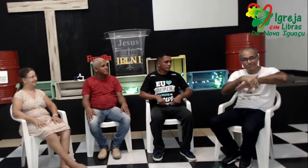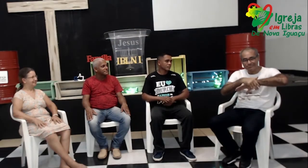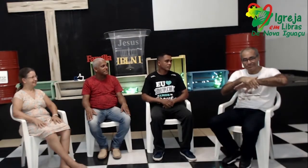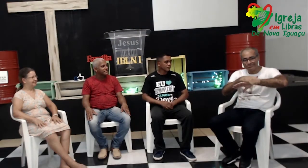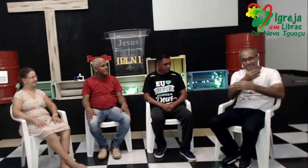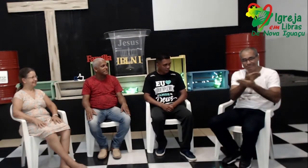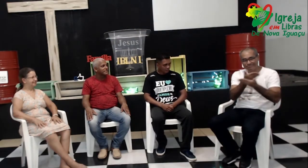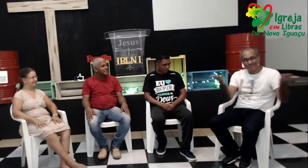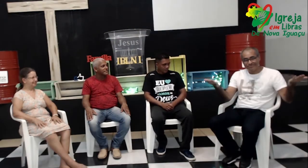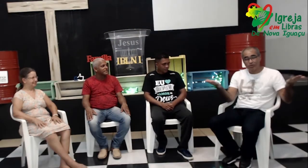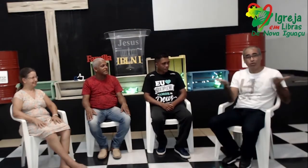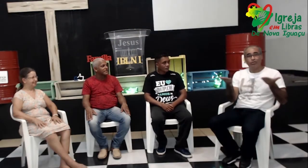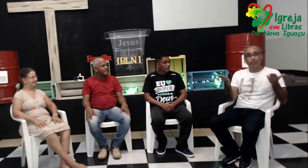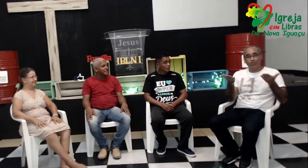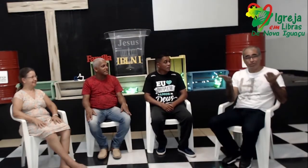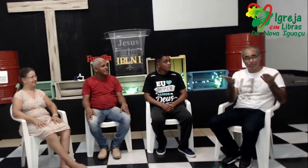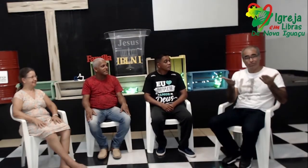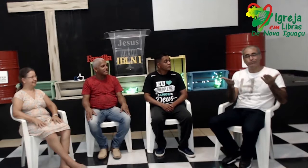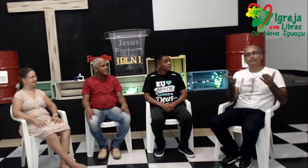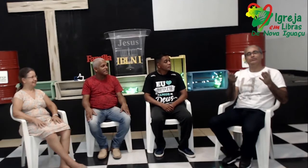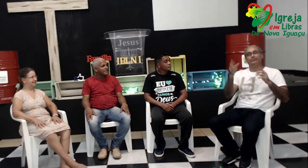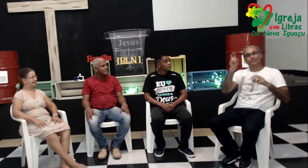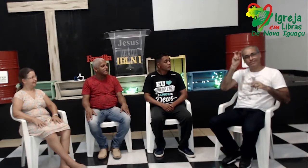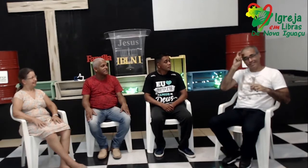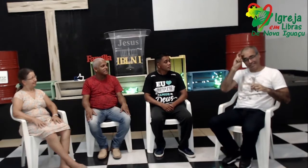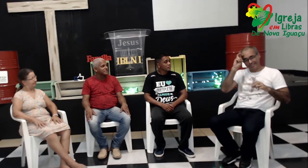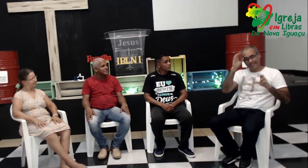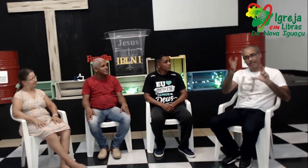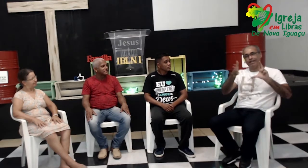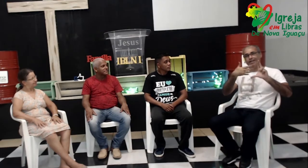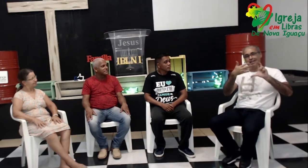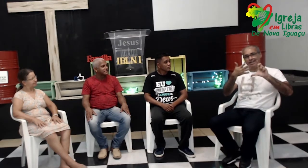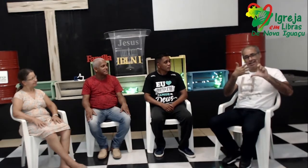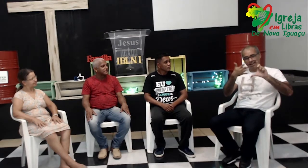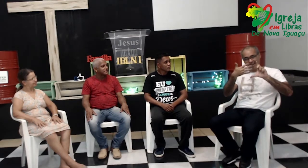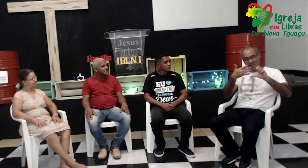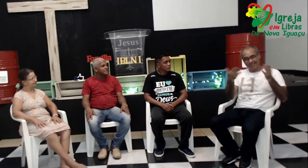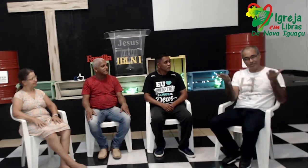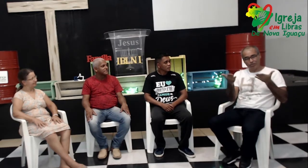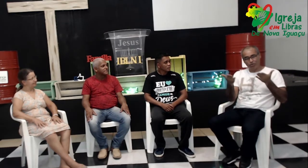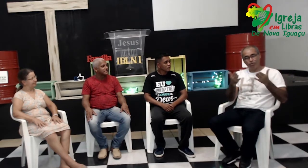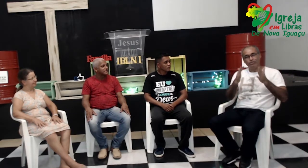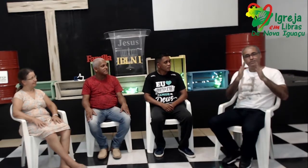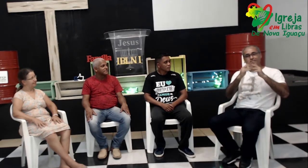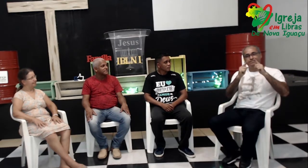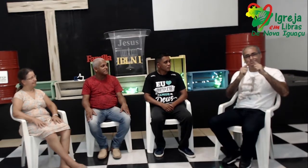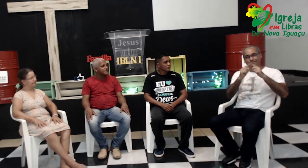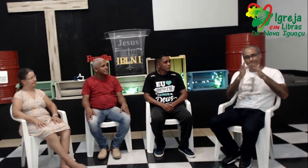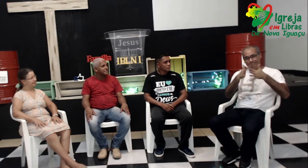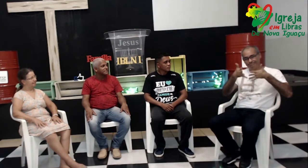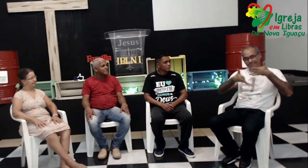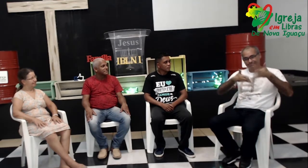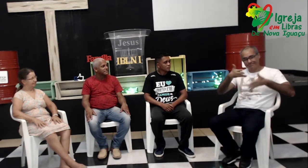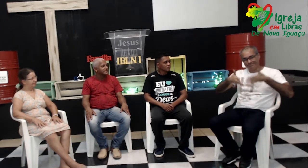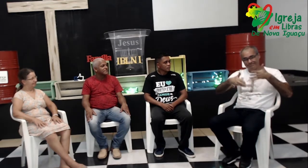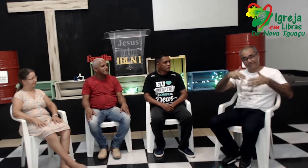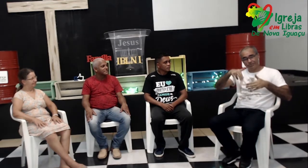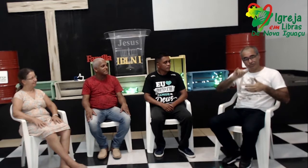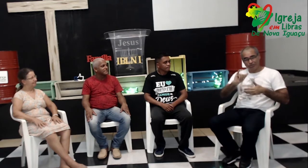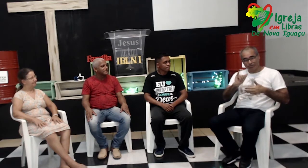Boa noite a todos. Hoje estamos aqui na nossa live de quinta-feira da Igreja em Libras